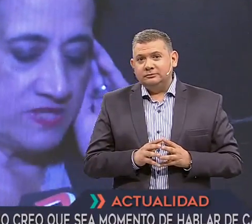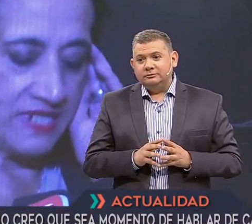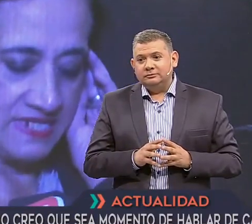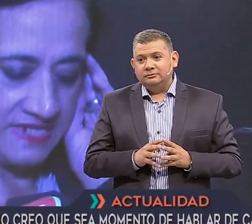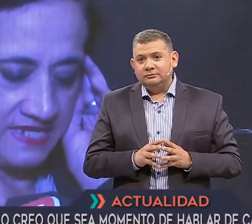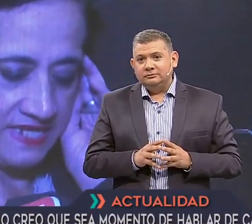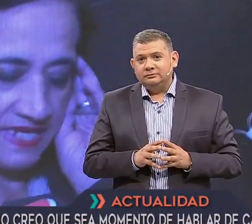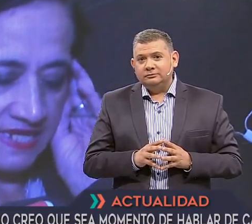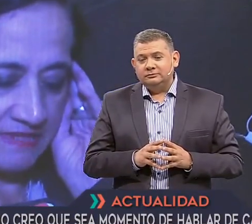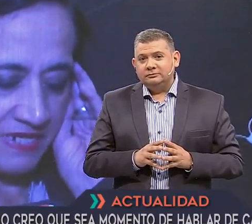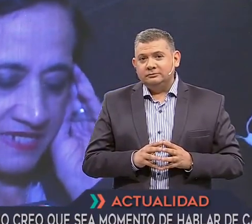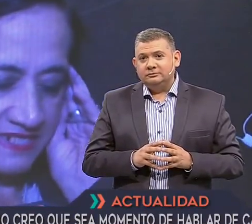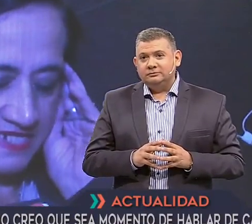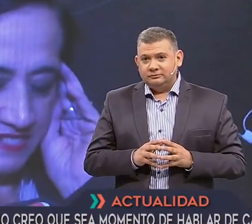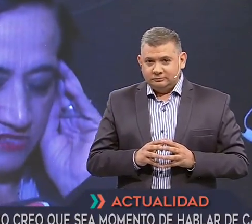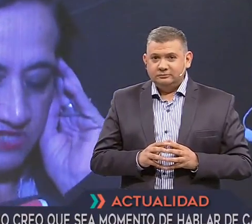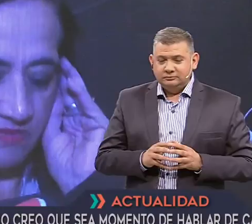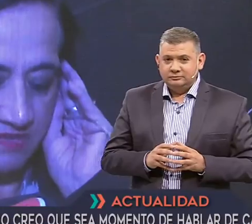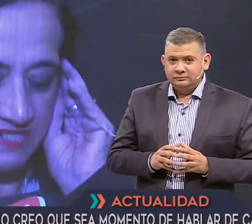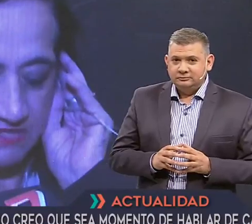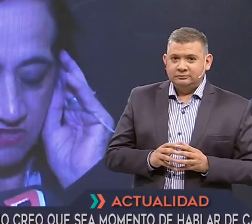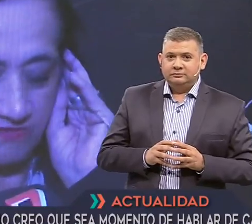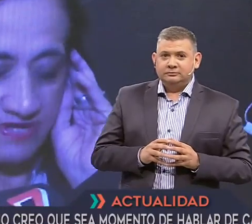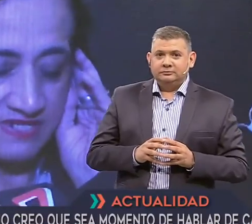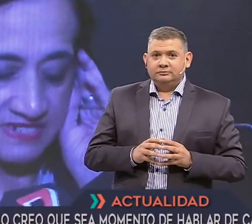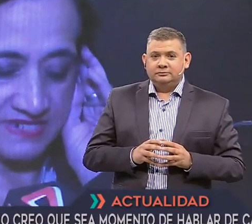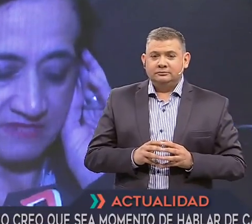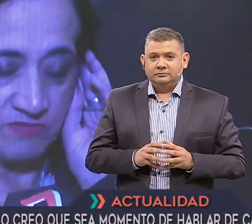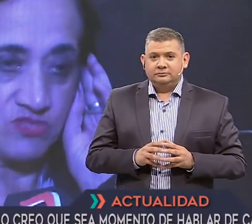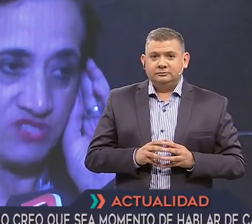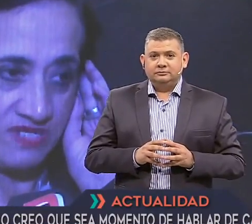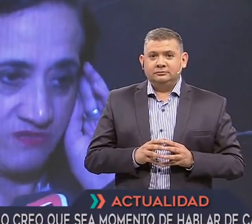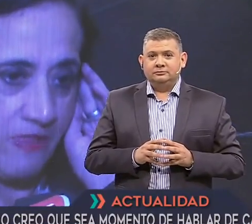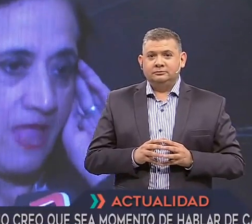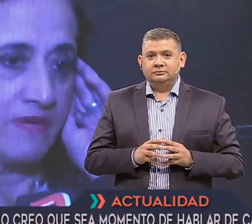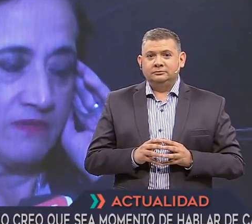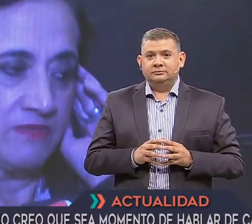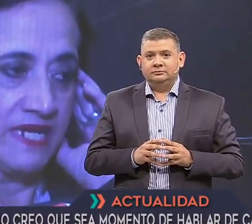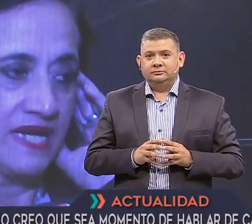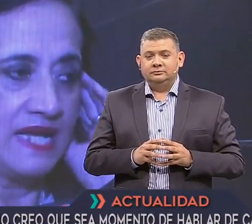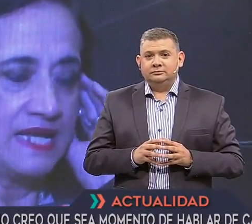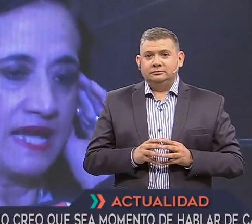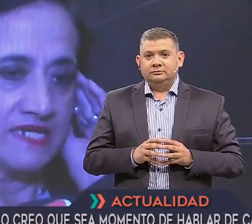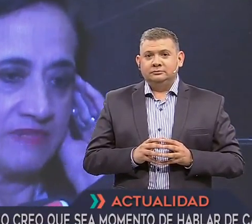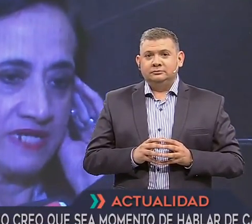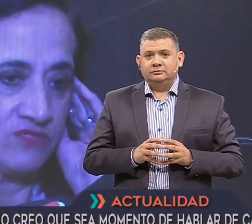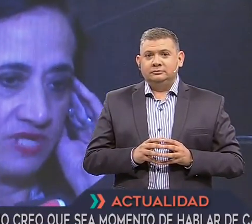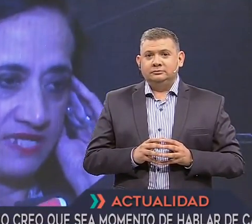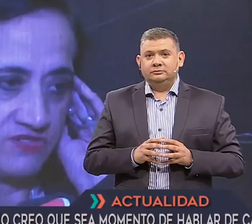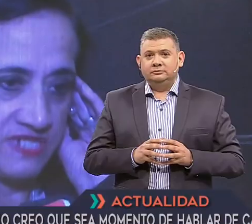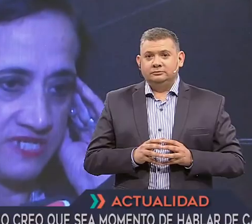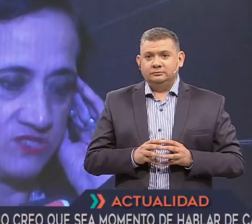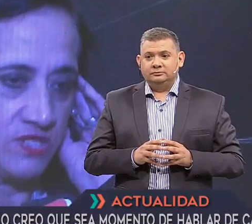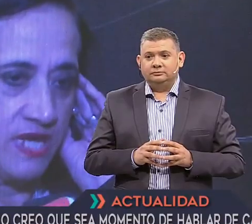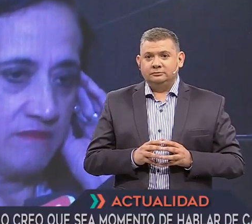Nunca alcanza para que Santa Rosa vuelva a ser lo que fue. Necesitamos muchos años para volver a reparar todo el daño